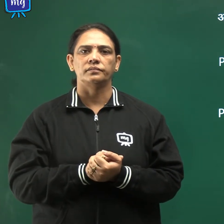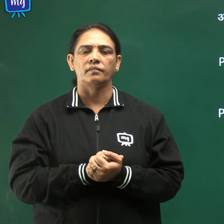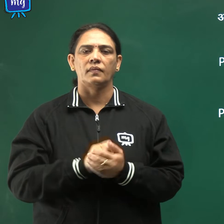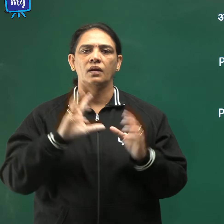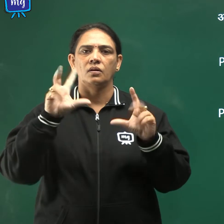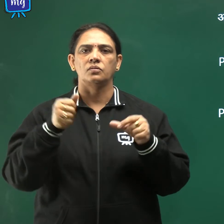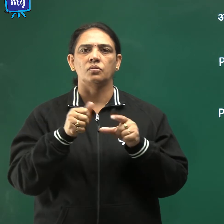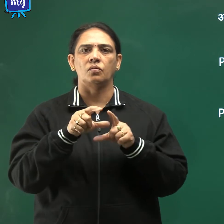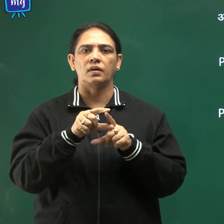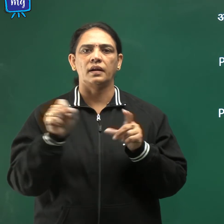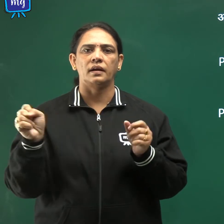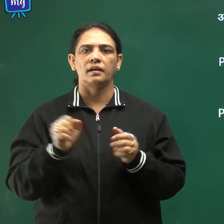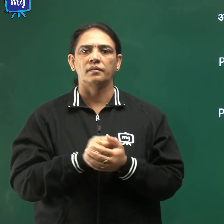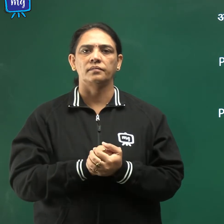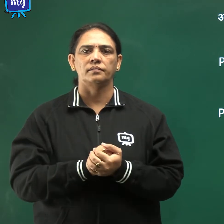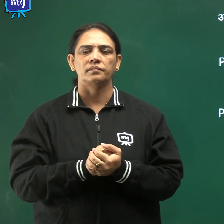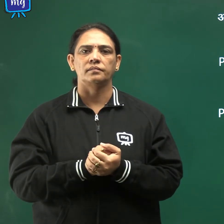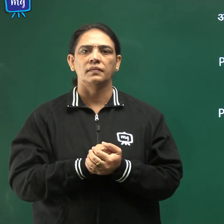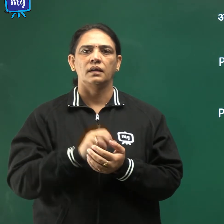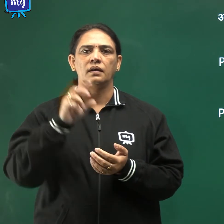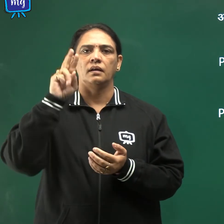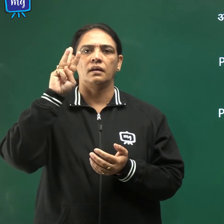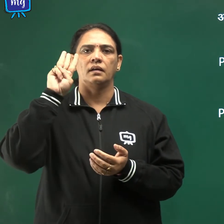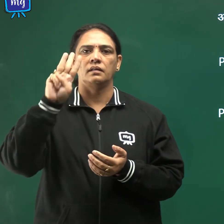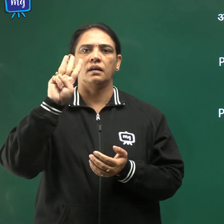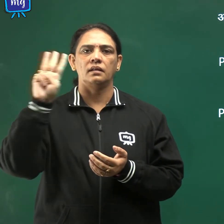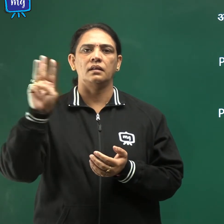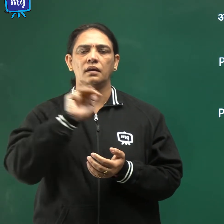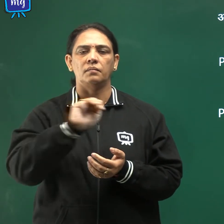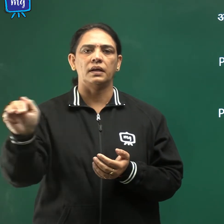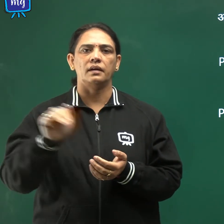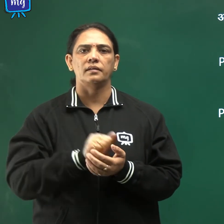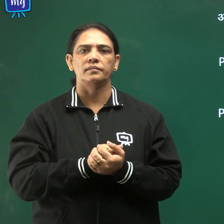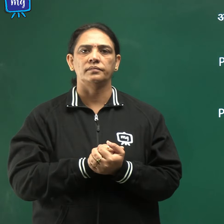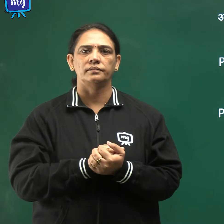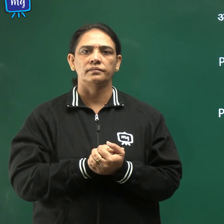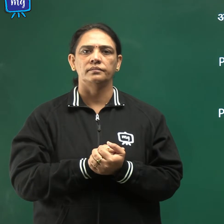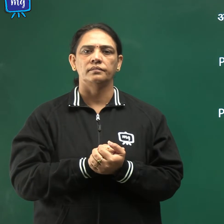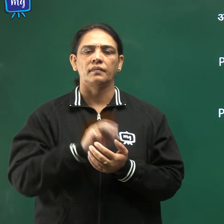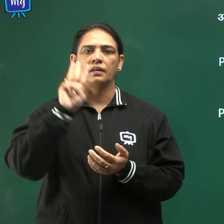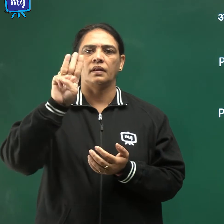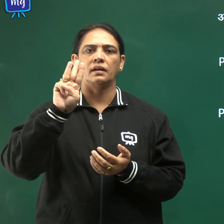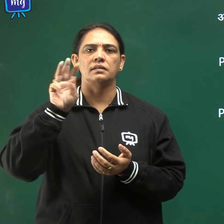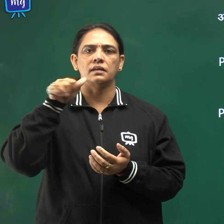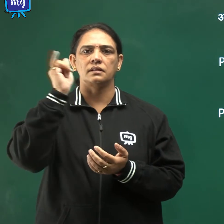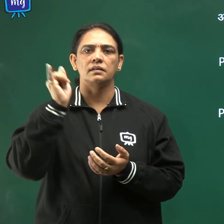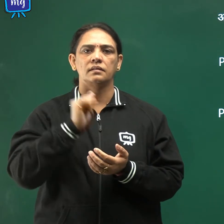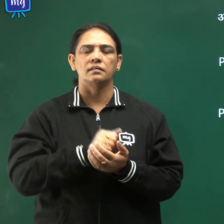का हल करेंगे 133 बटे में एक छत्तीश